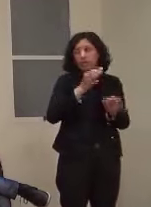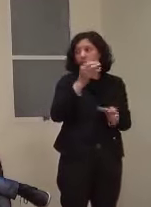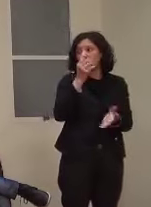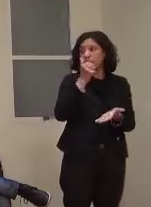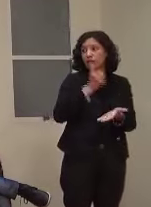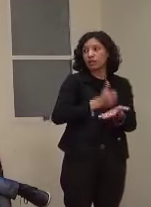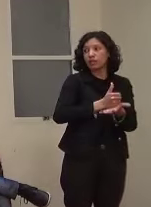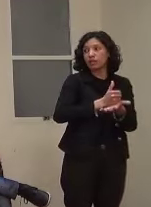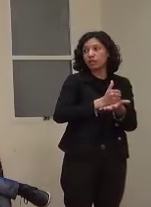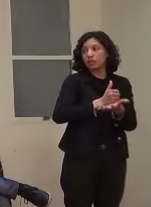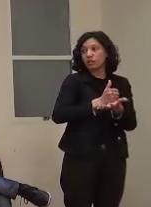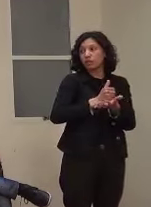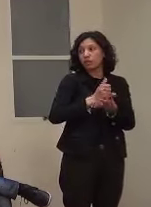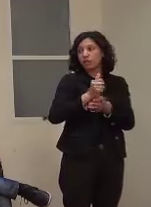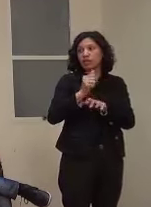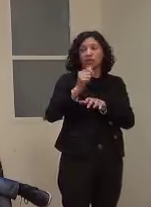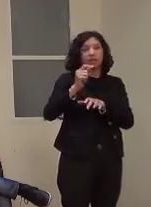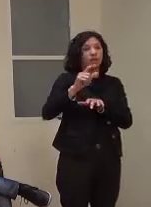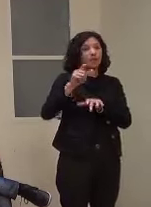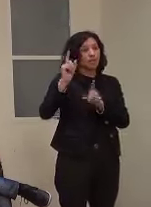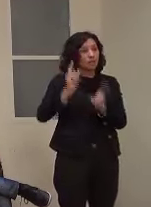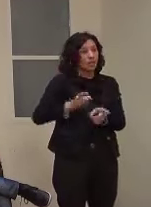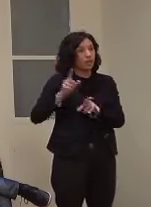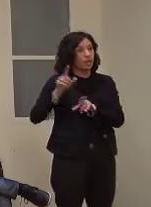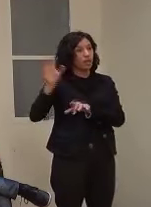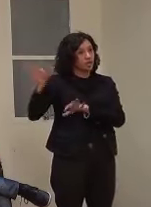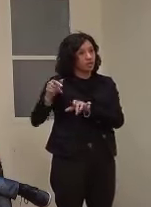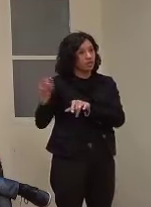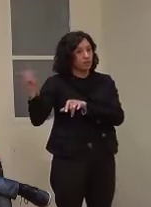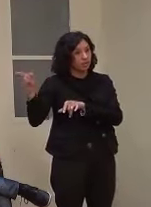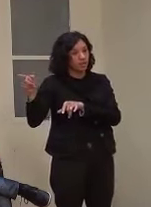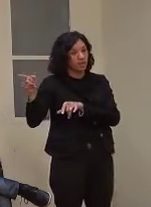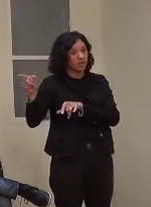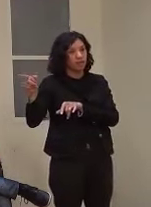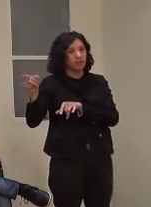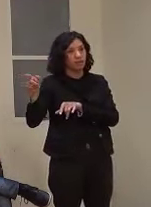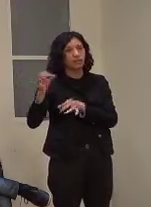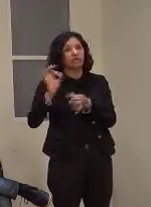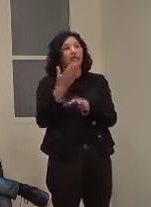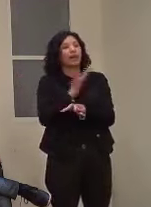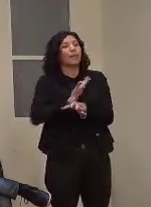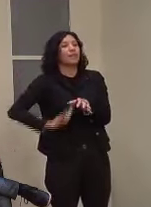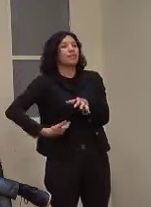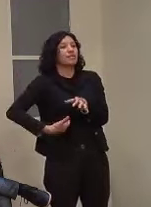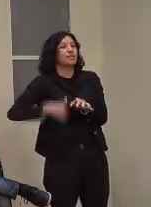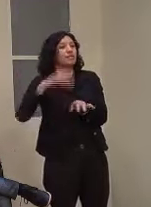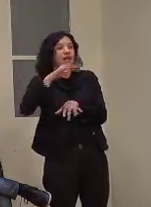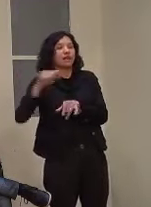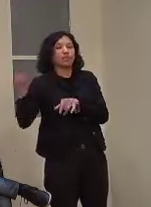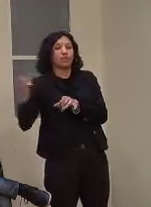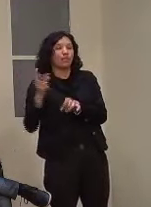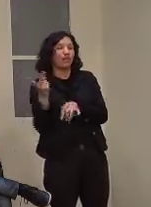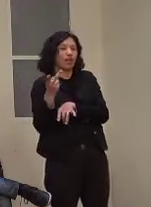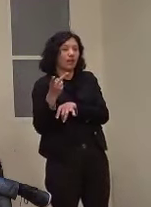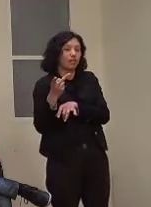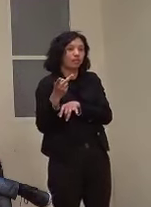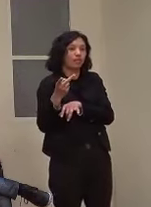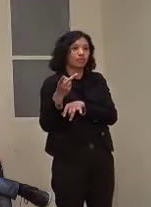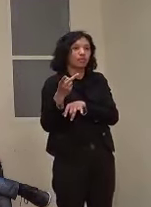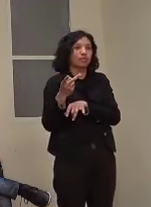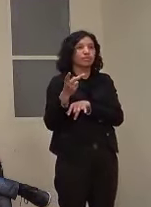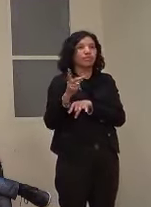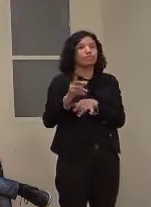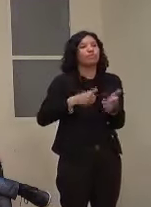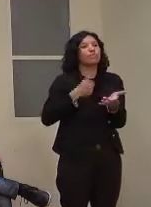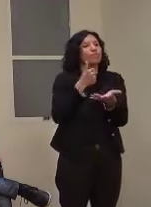y en mi caso me convocan a mí en el caso de mi presidencia nosotros llevamos a